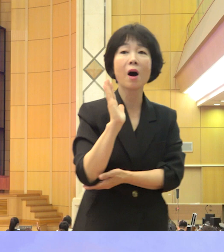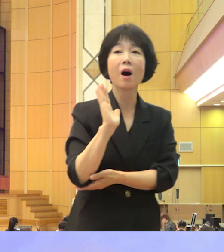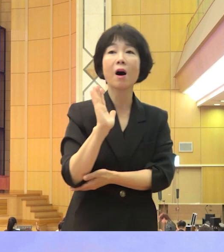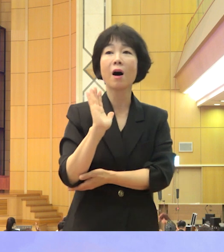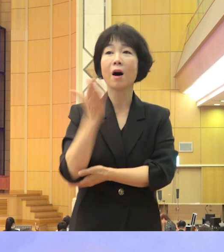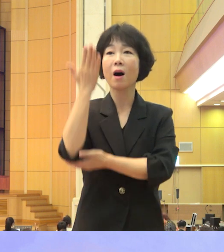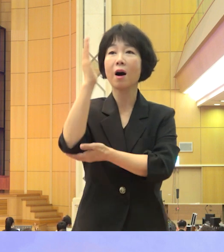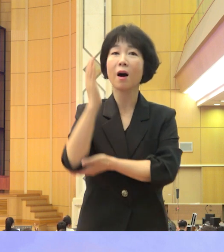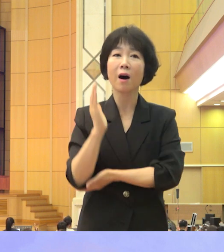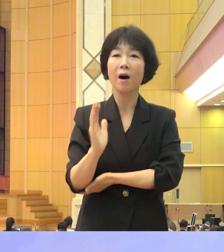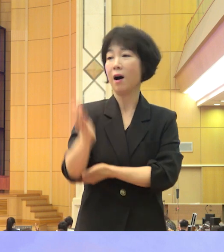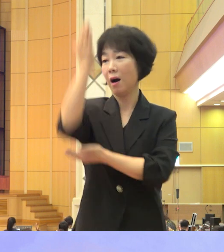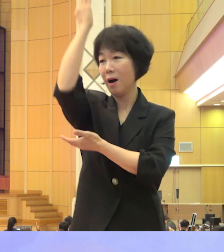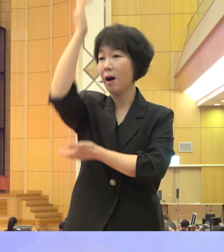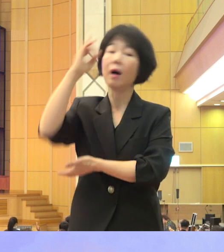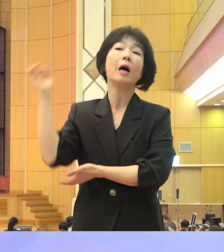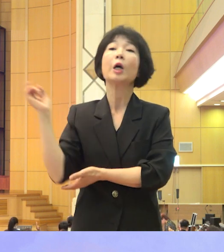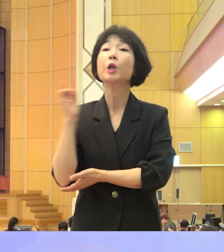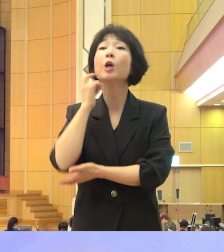영광